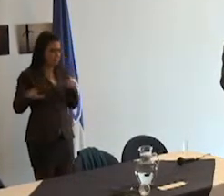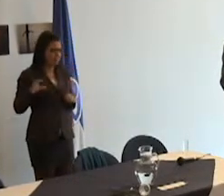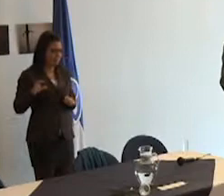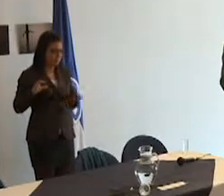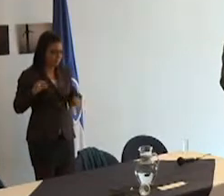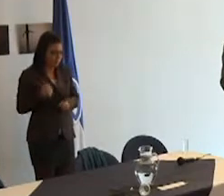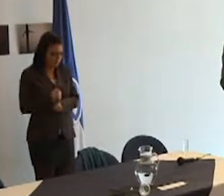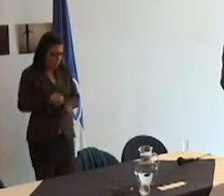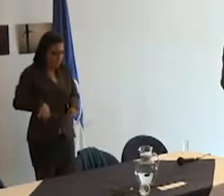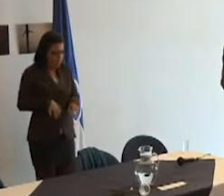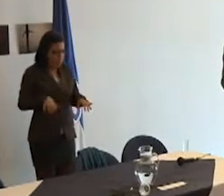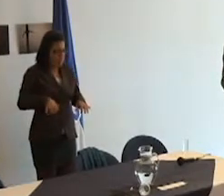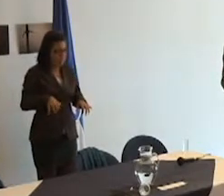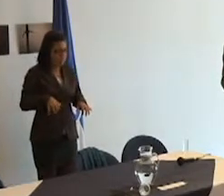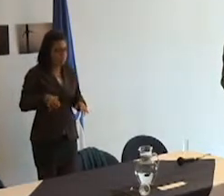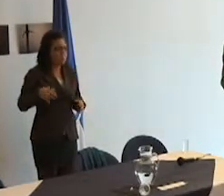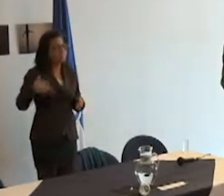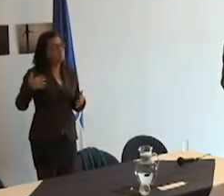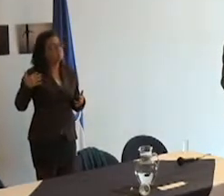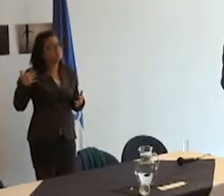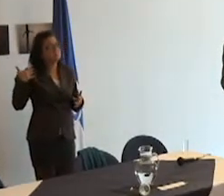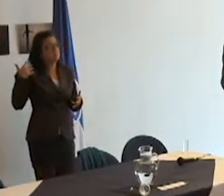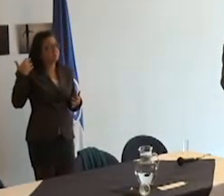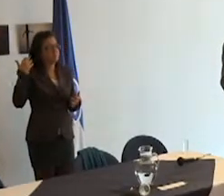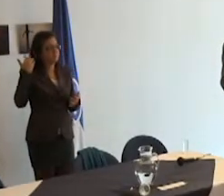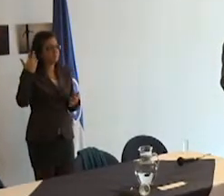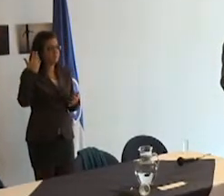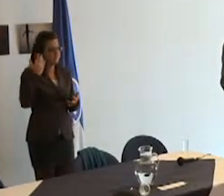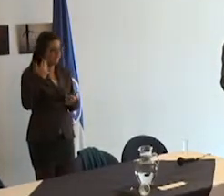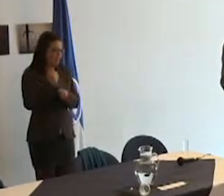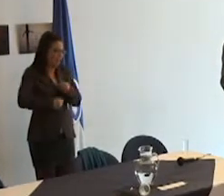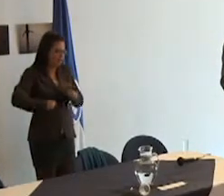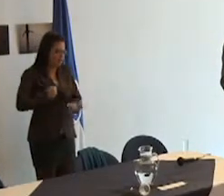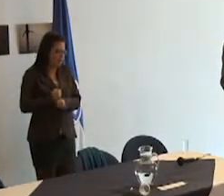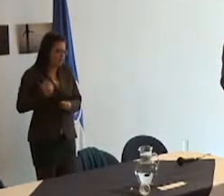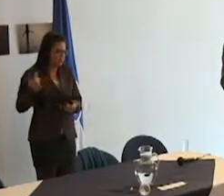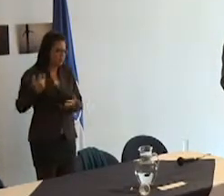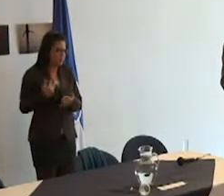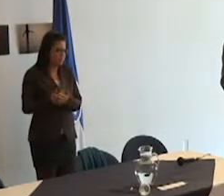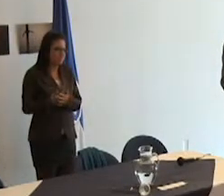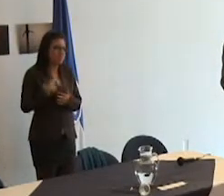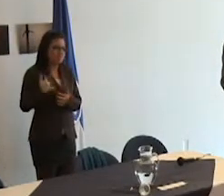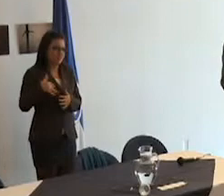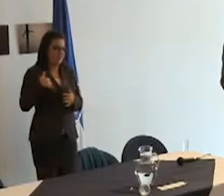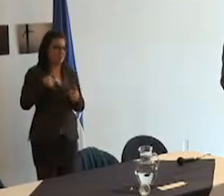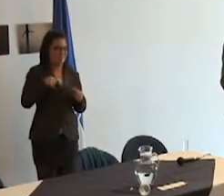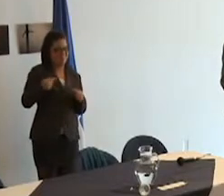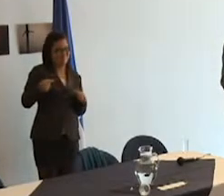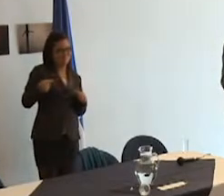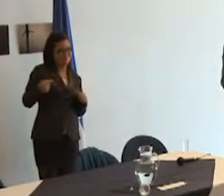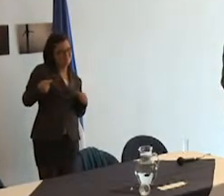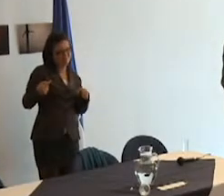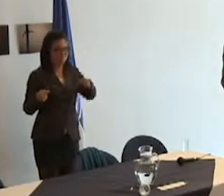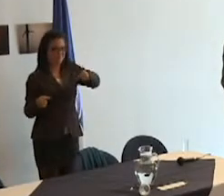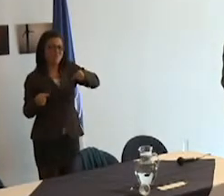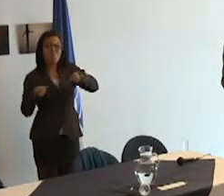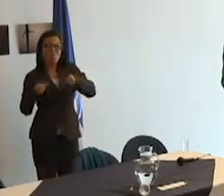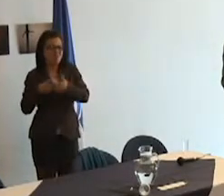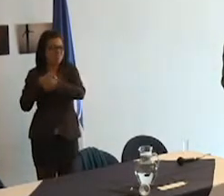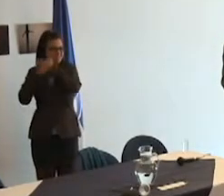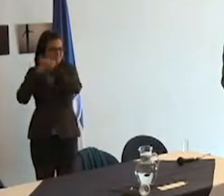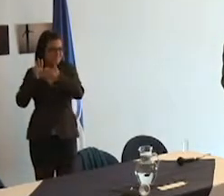por su trabajo. Pasados a unos años, y una vez se da el proceso de derrota en contra de los encomenderos y otras